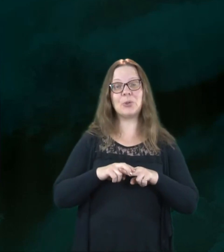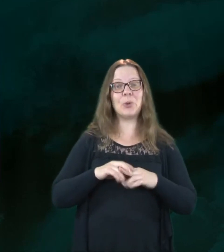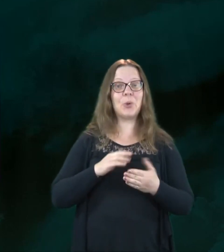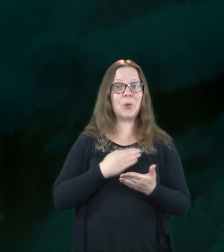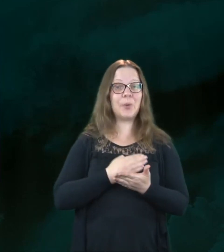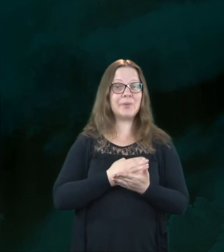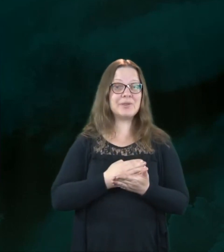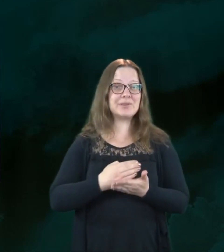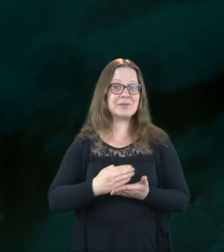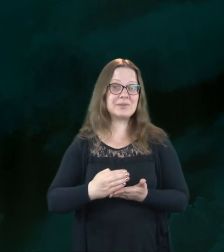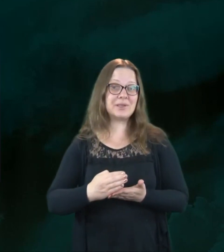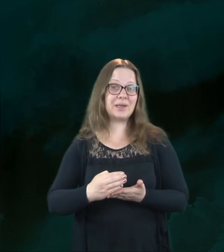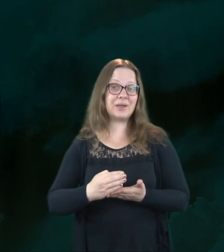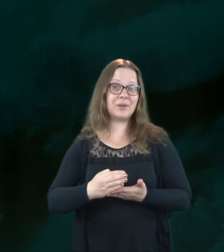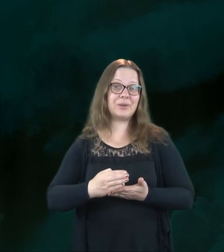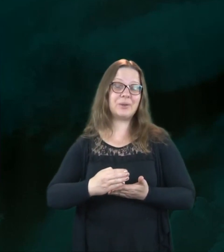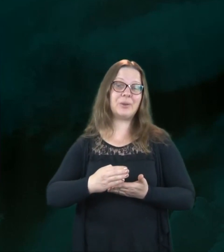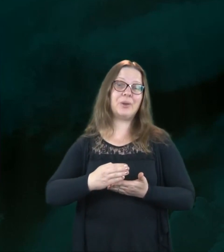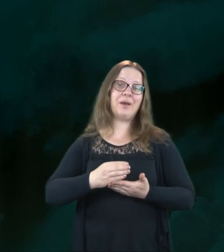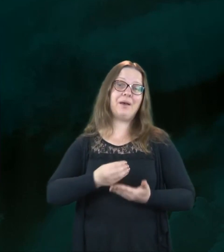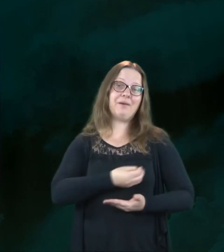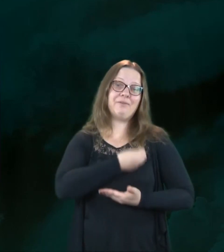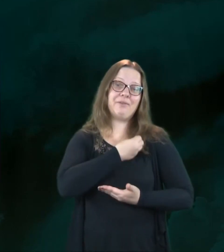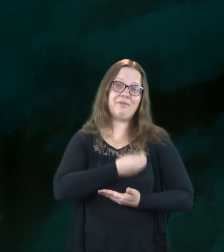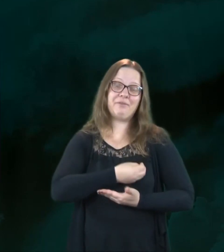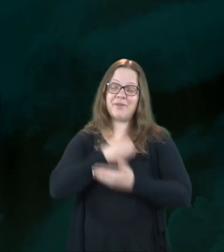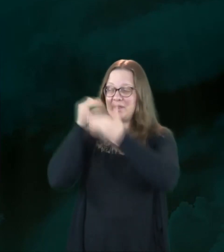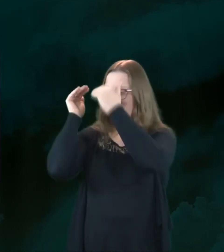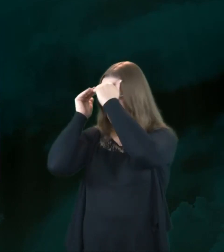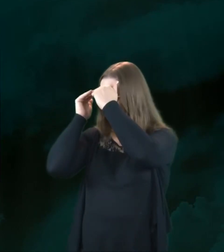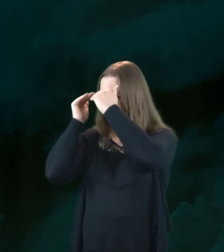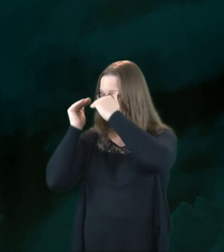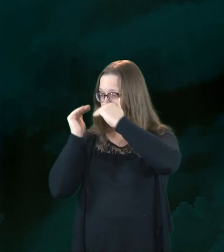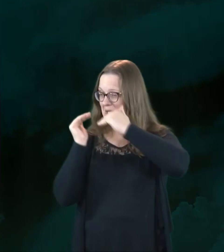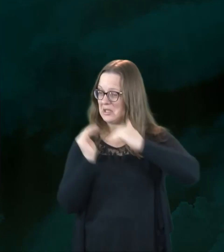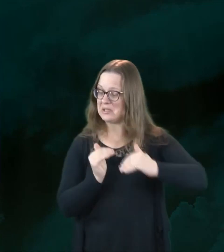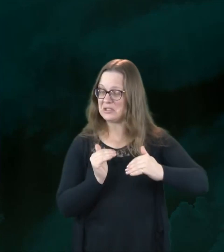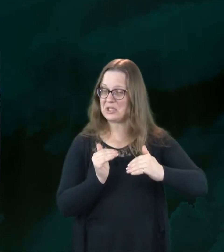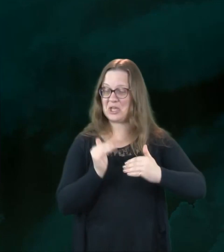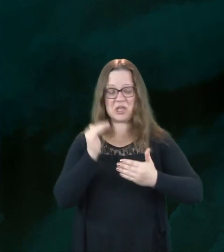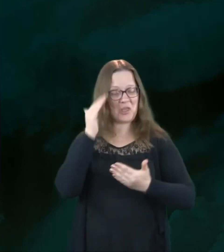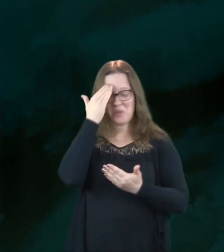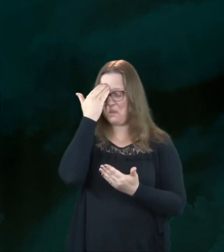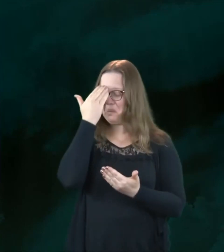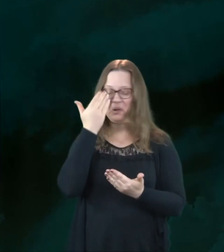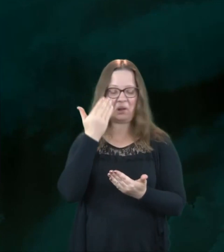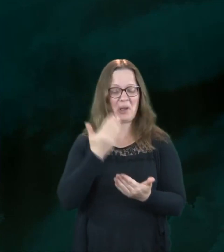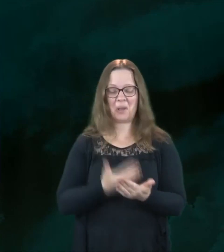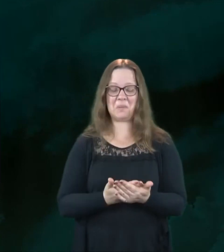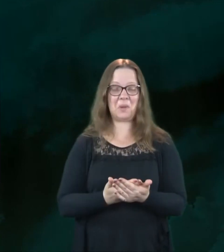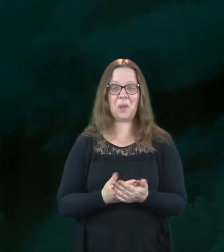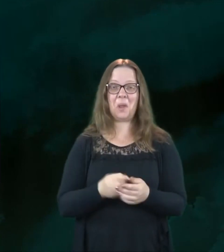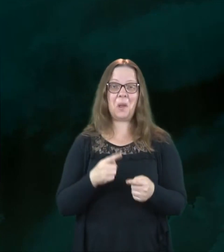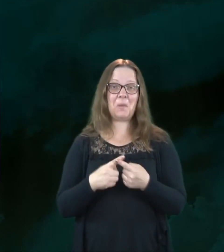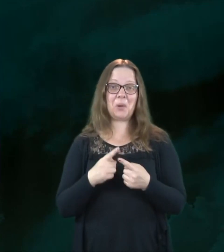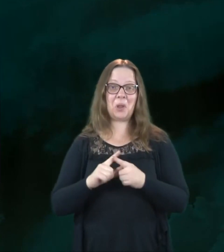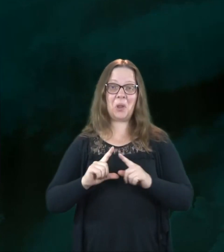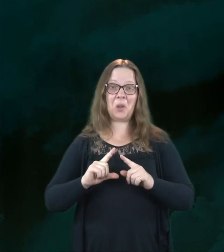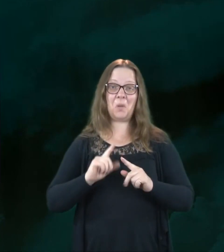e descrentes quanto à palavra de Deus. Pelo contrário, aquele povo só murmurou, só se